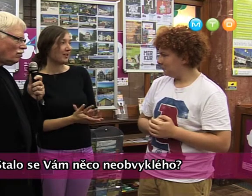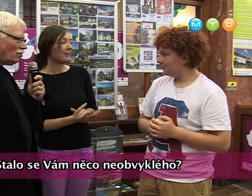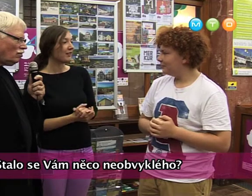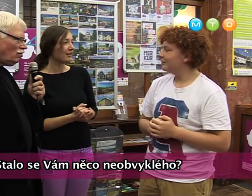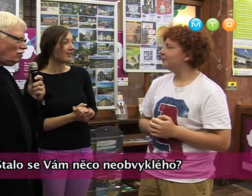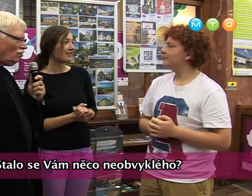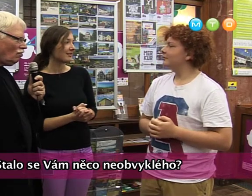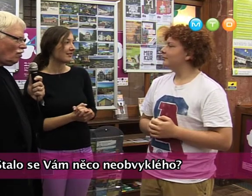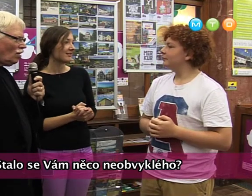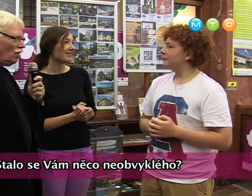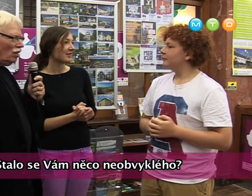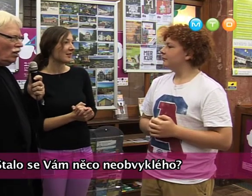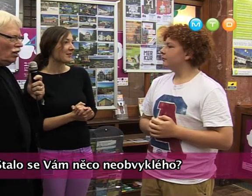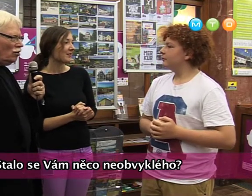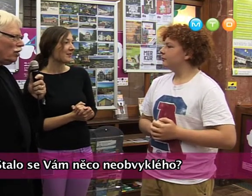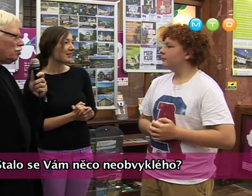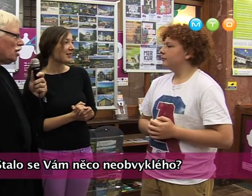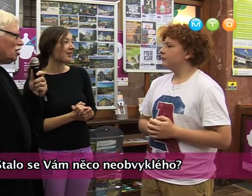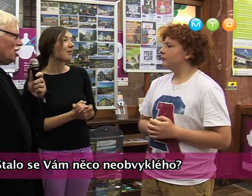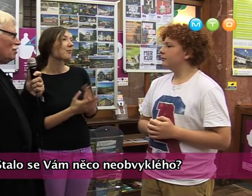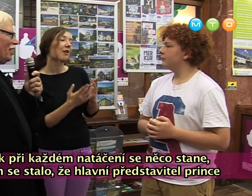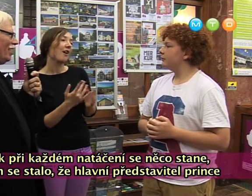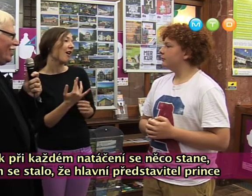vám něco zajímavého? No tak